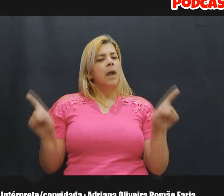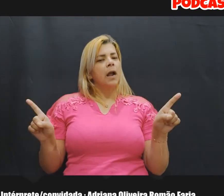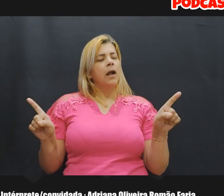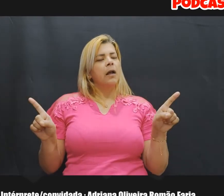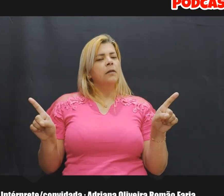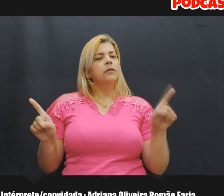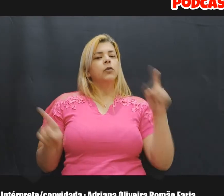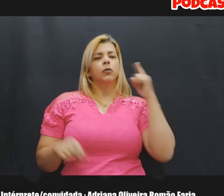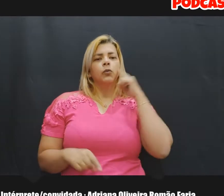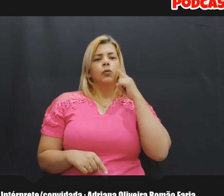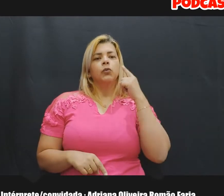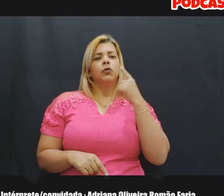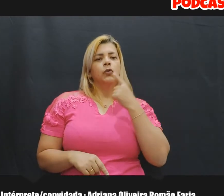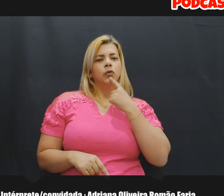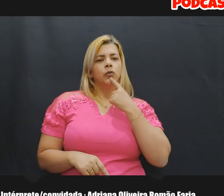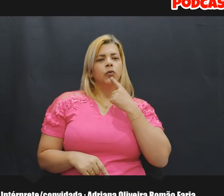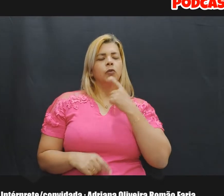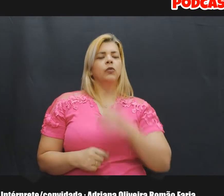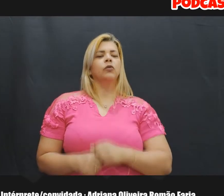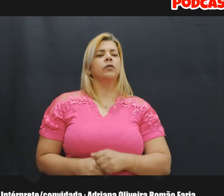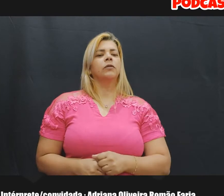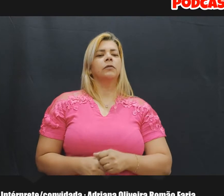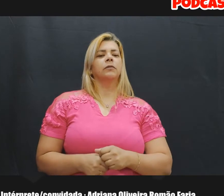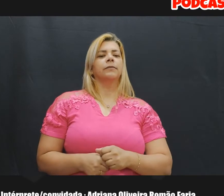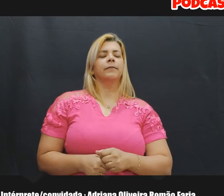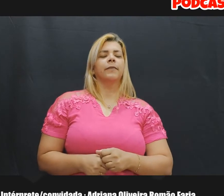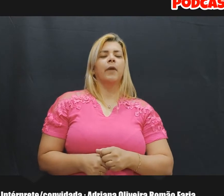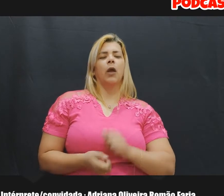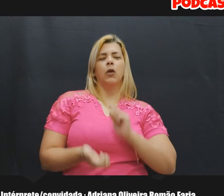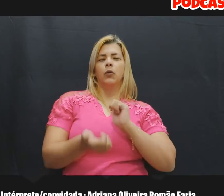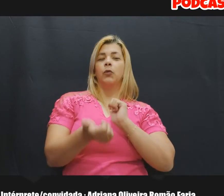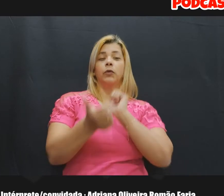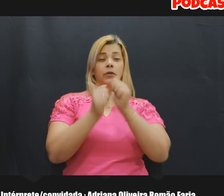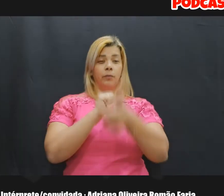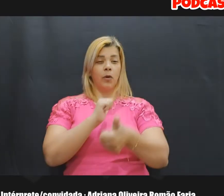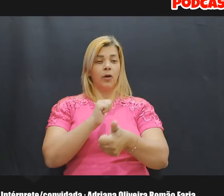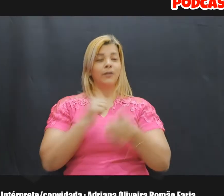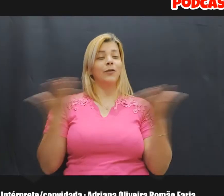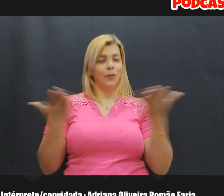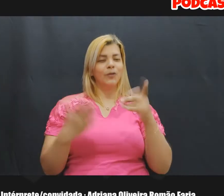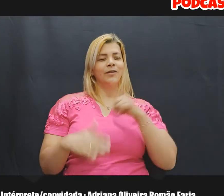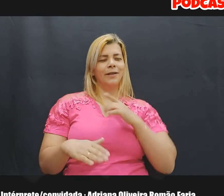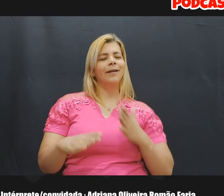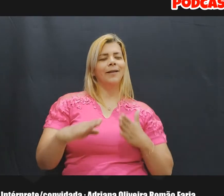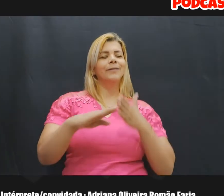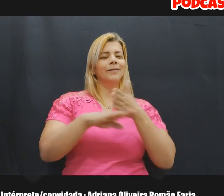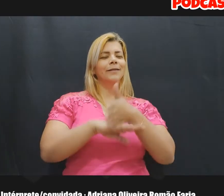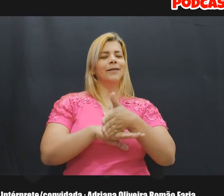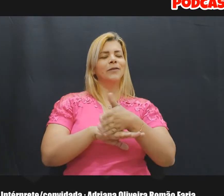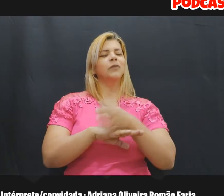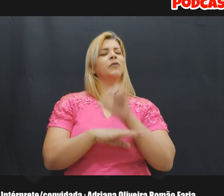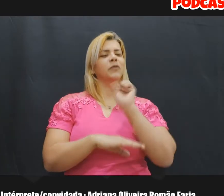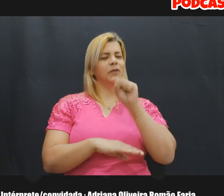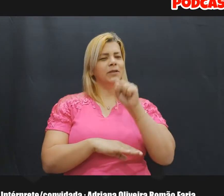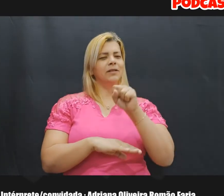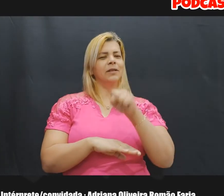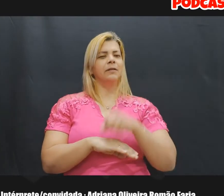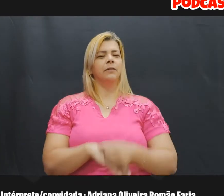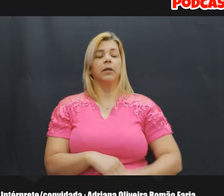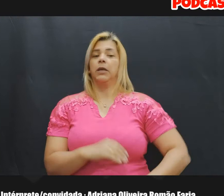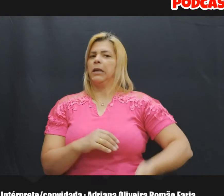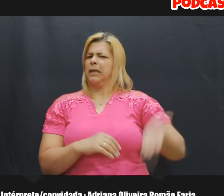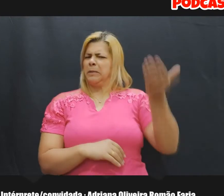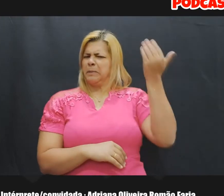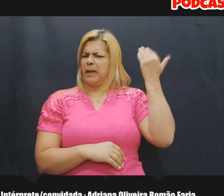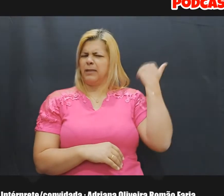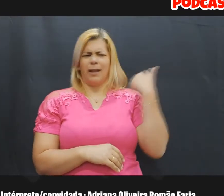na prática do esporte, vindo para o esporte, hoje eles têm mais acesso, né? Como antigamente não